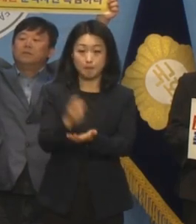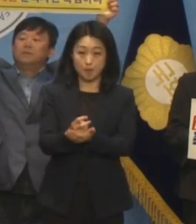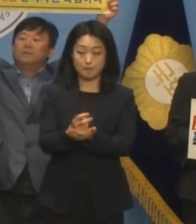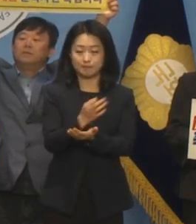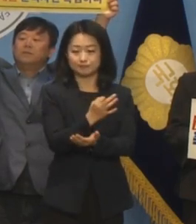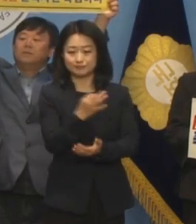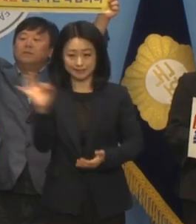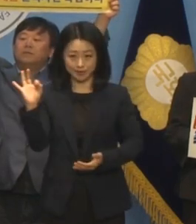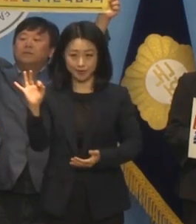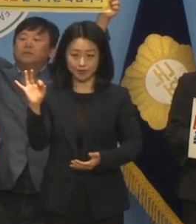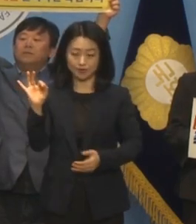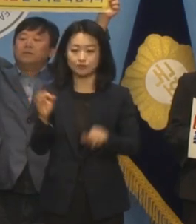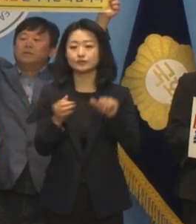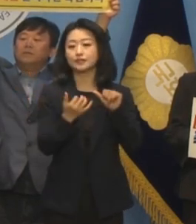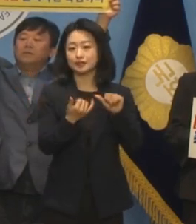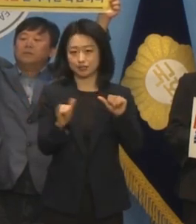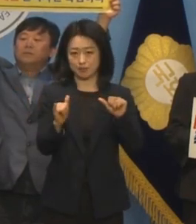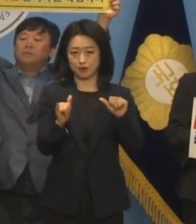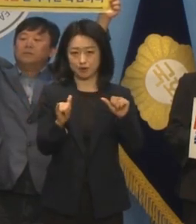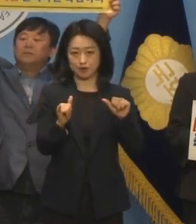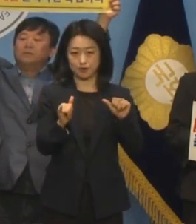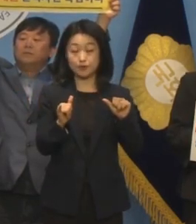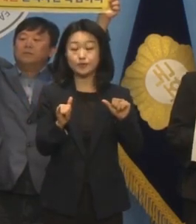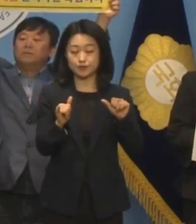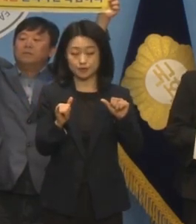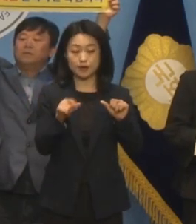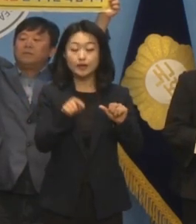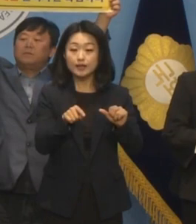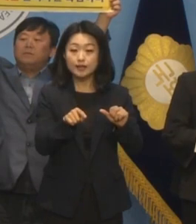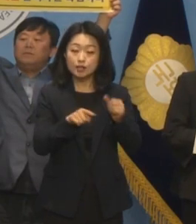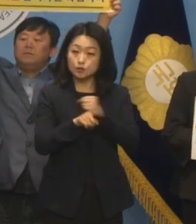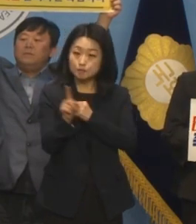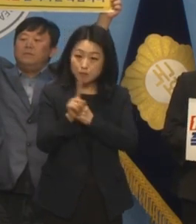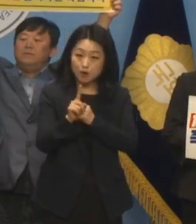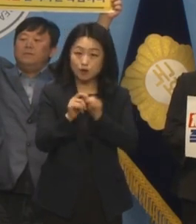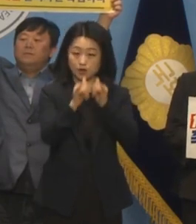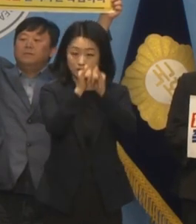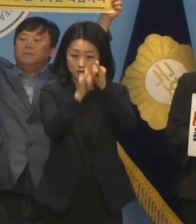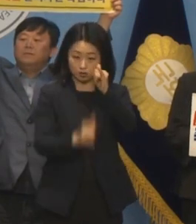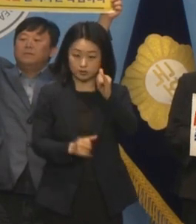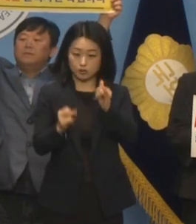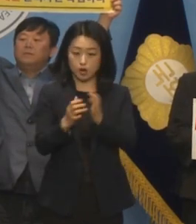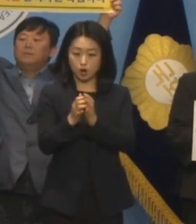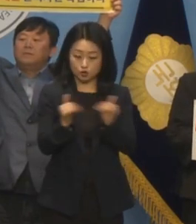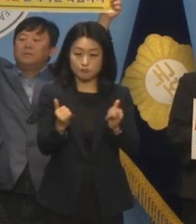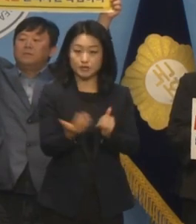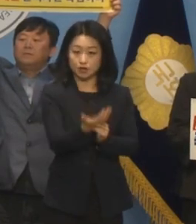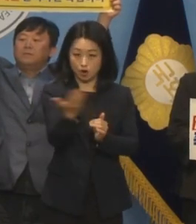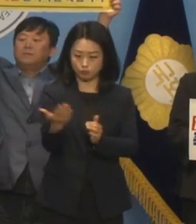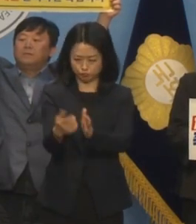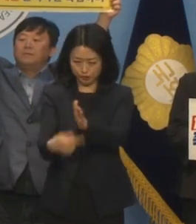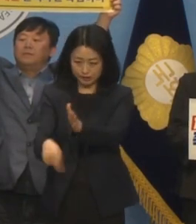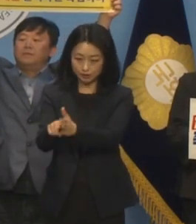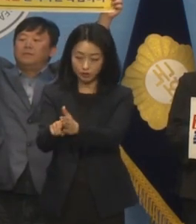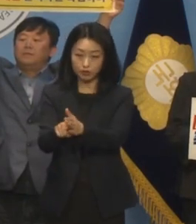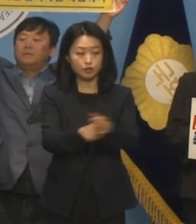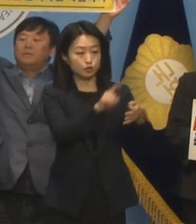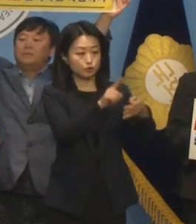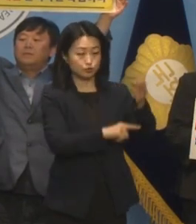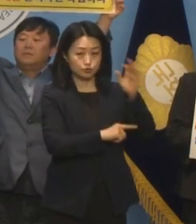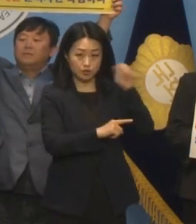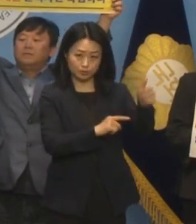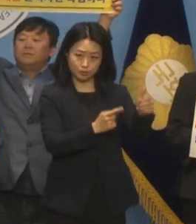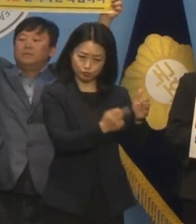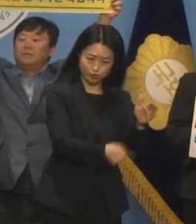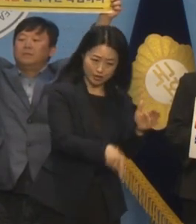공식적으로 입장을 밝혔습니다. 이분들의 공통점은 역사와 국민 앞에 설 것이냐 아니면 윤석열